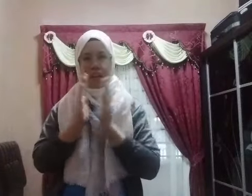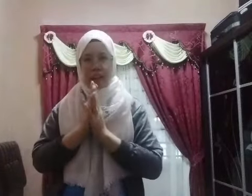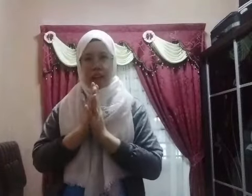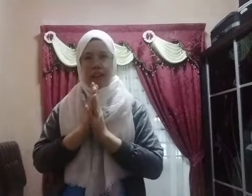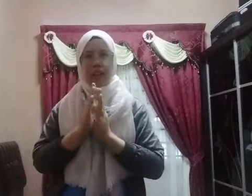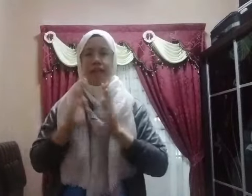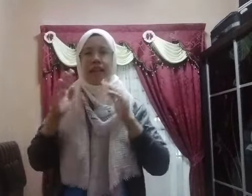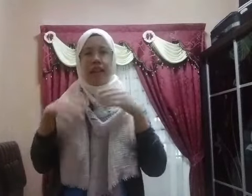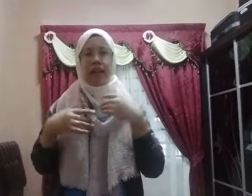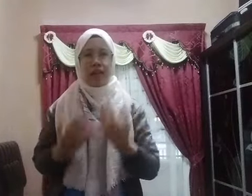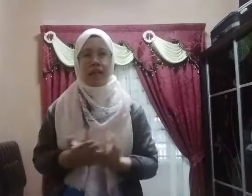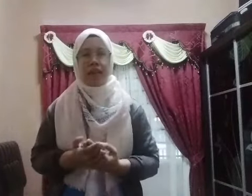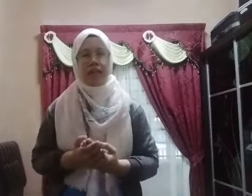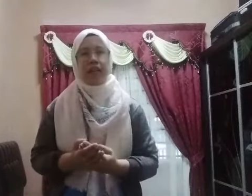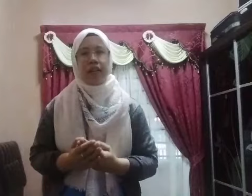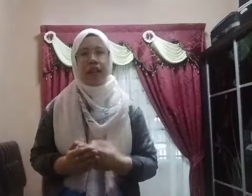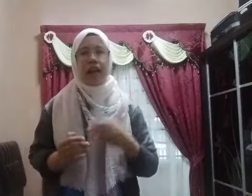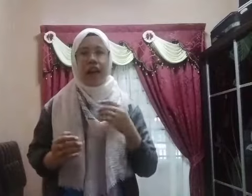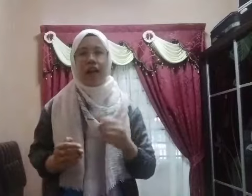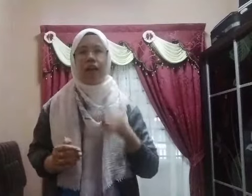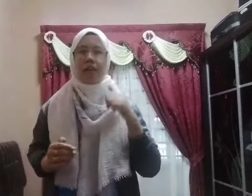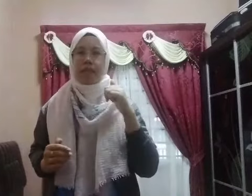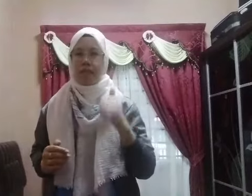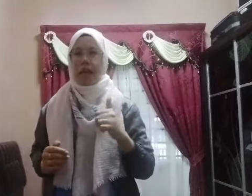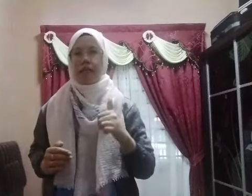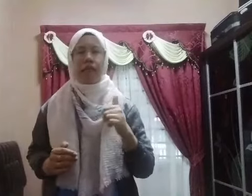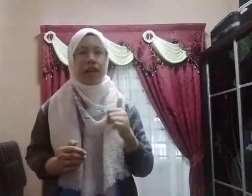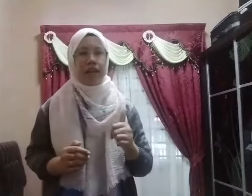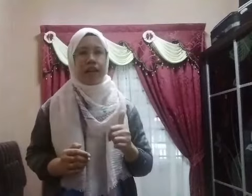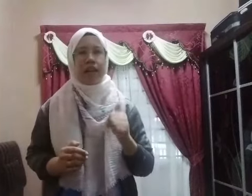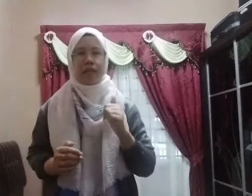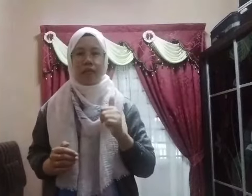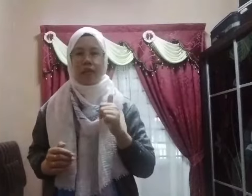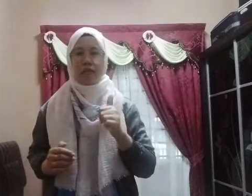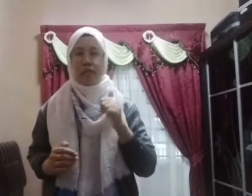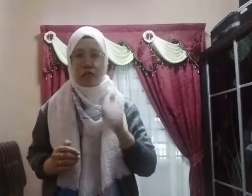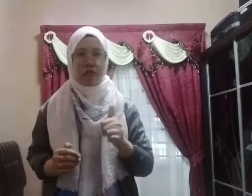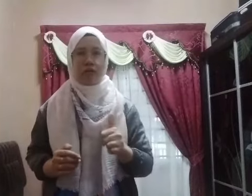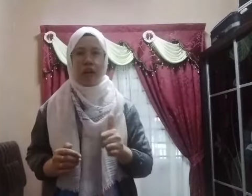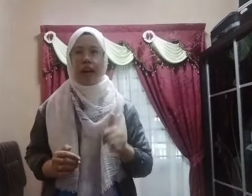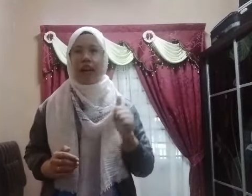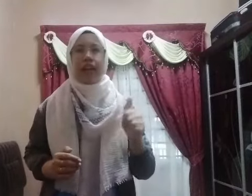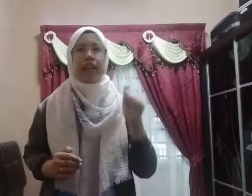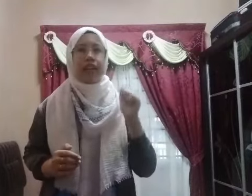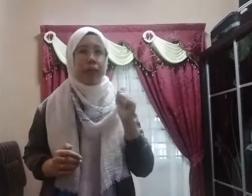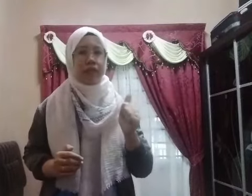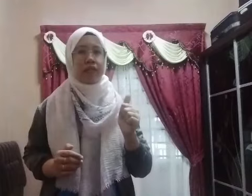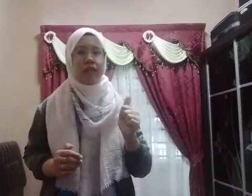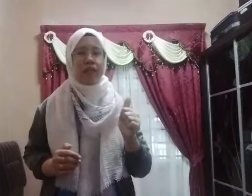digabungkan. Okay, dia mesti kena ada ruang udara. Okay, kalau lagi besar ruang udara dekat satu motor tu, adakah ianya bagus?